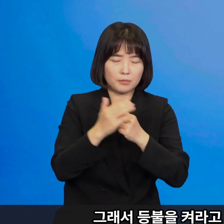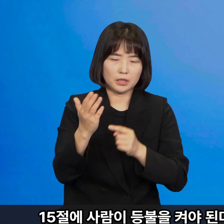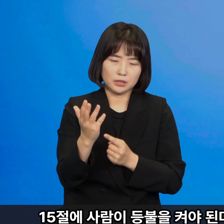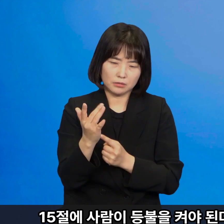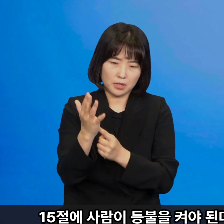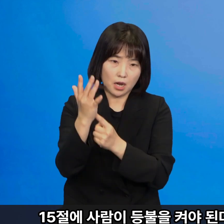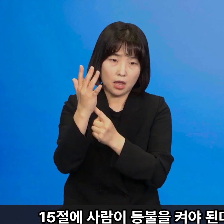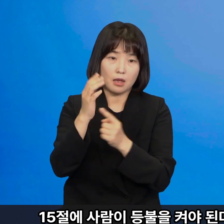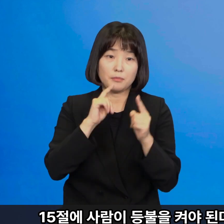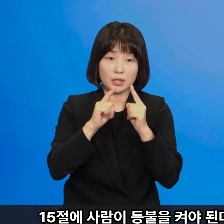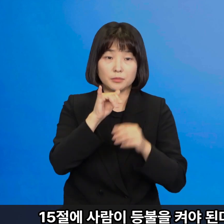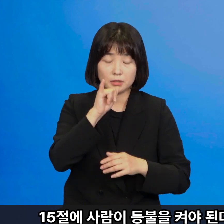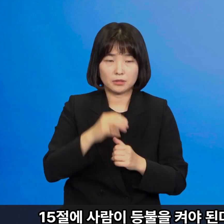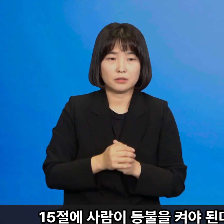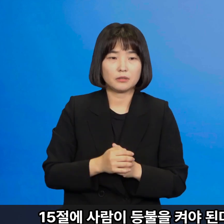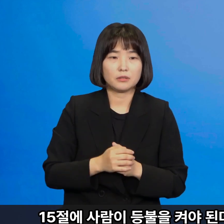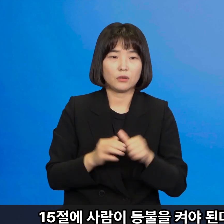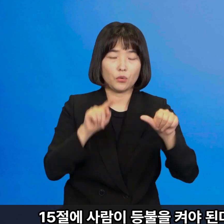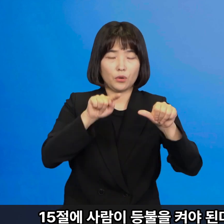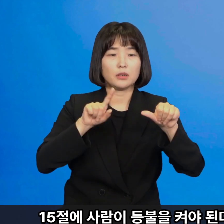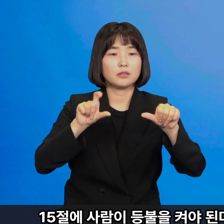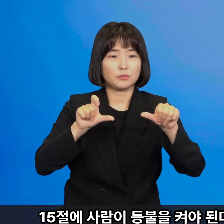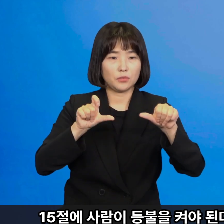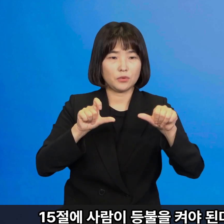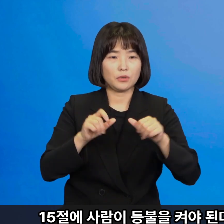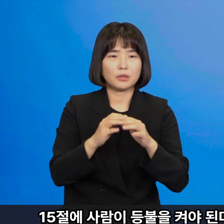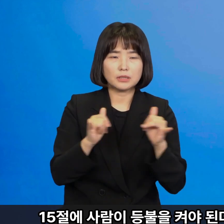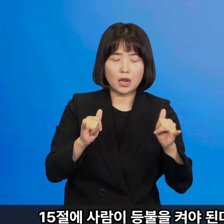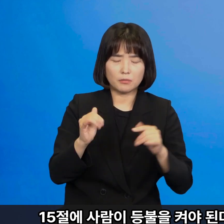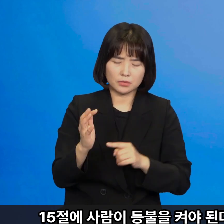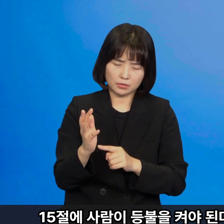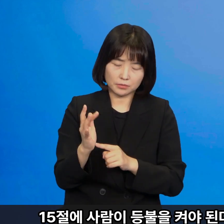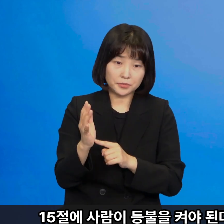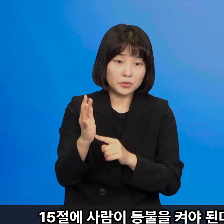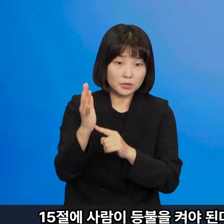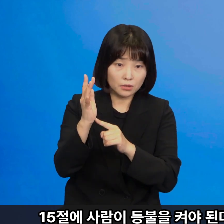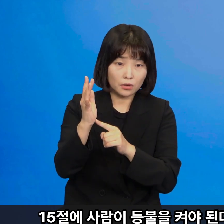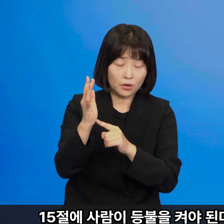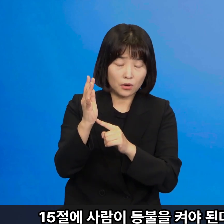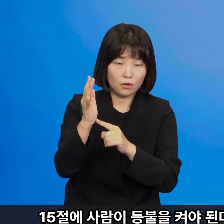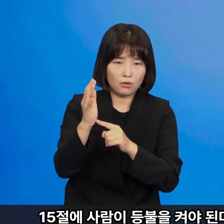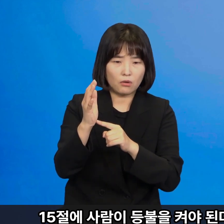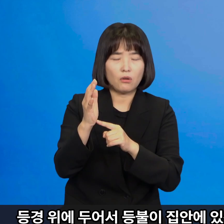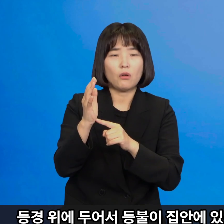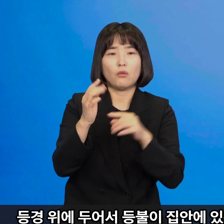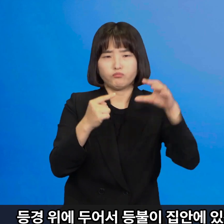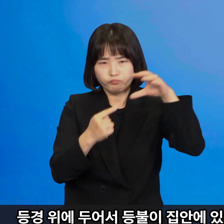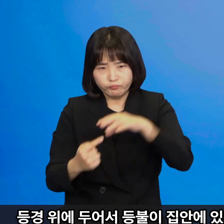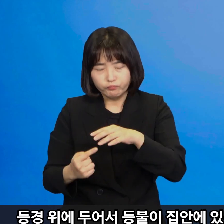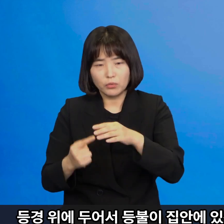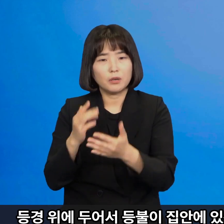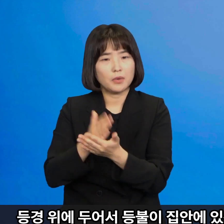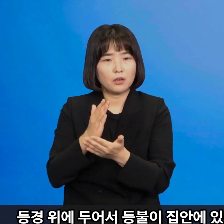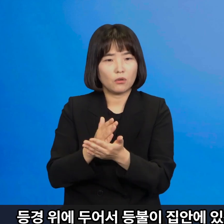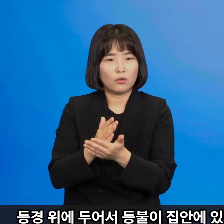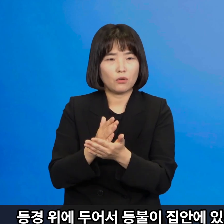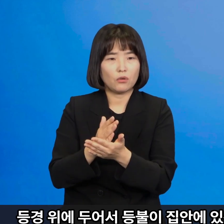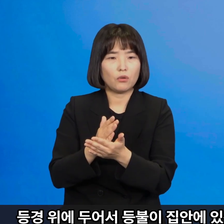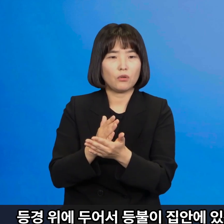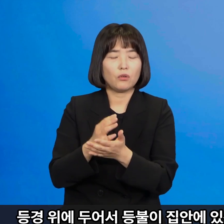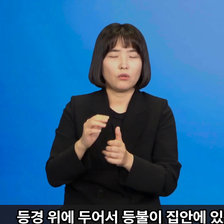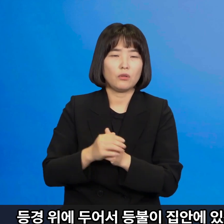나와 있어요. 15절에 사람이 등불을 켜야 된다. 켜서 말 아래에다 내려놓지 말고 등경 위에